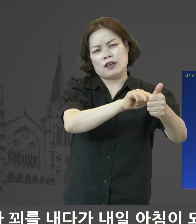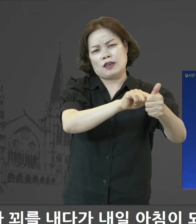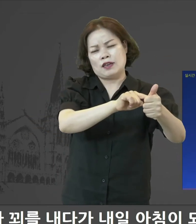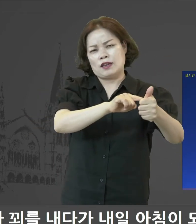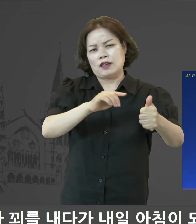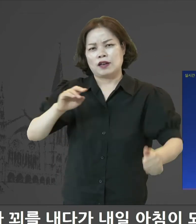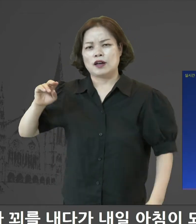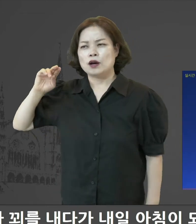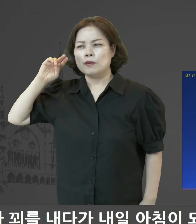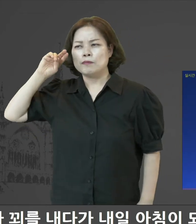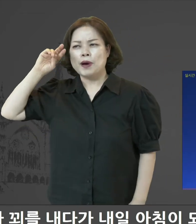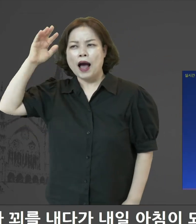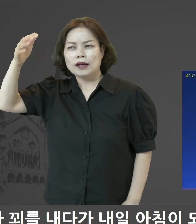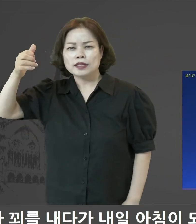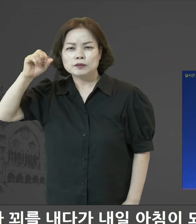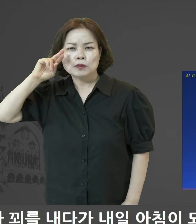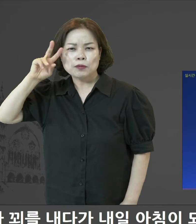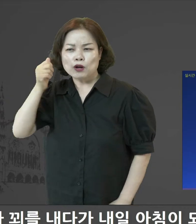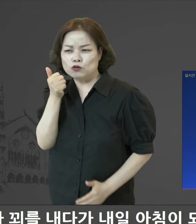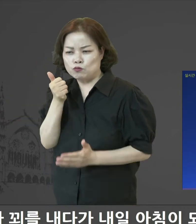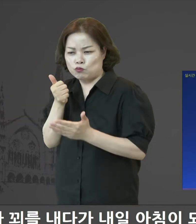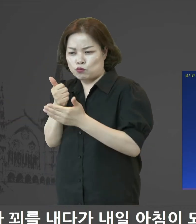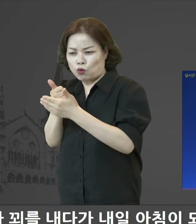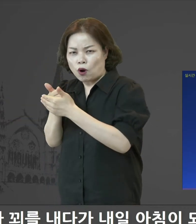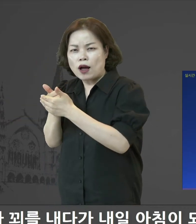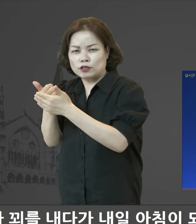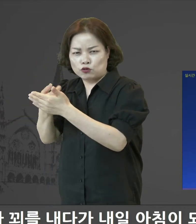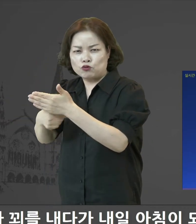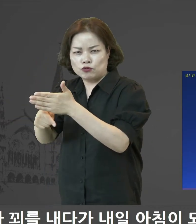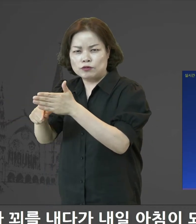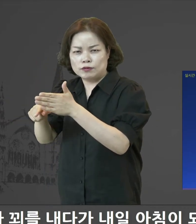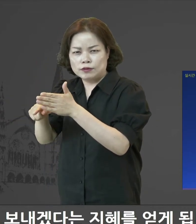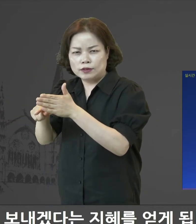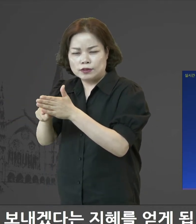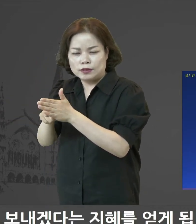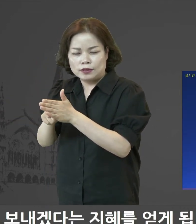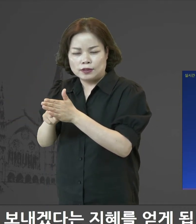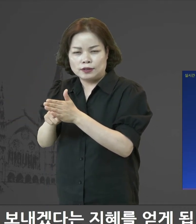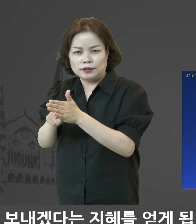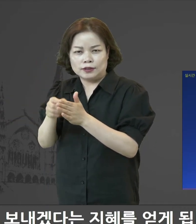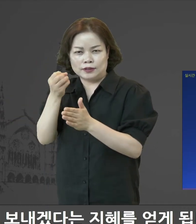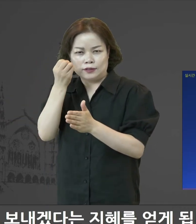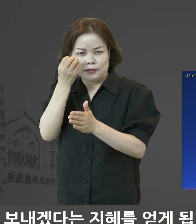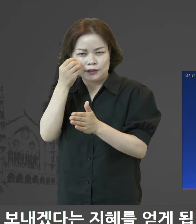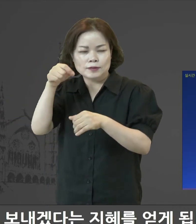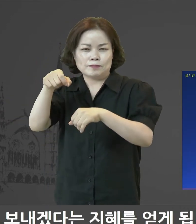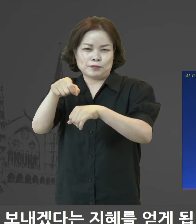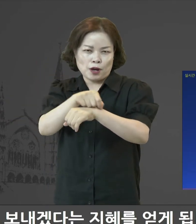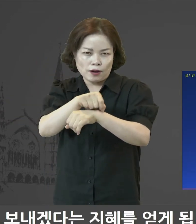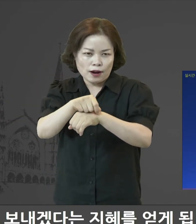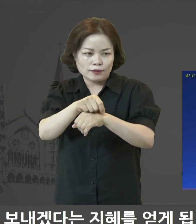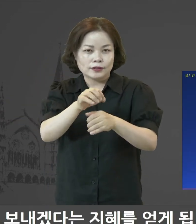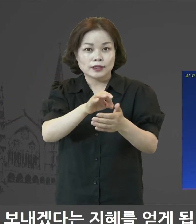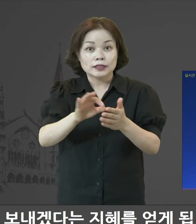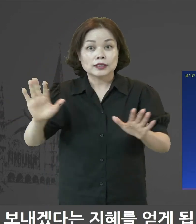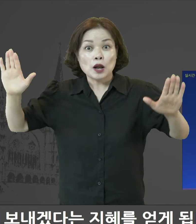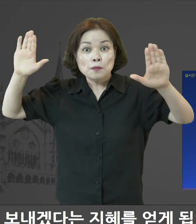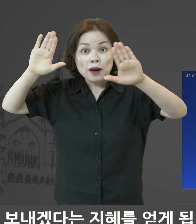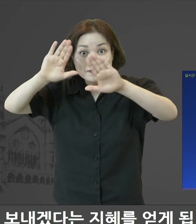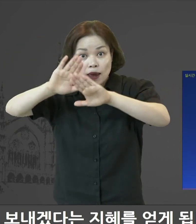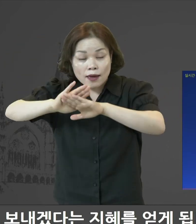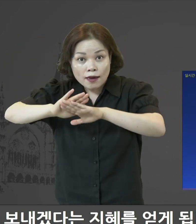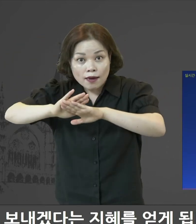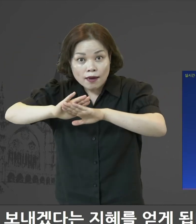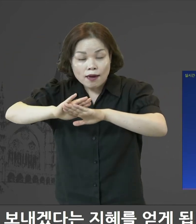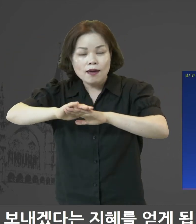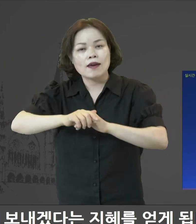바울 보호하시기 위해서 참 별 기기묘묘한 수를 다 쓰시는 거죠. 그날 밤으로 그냥